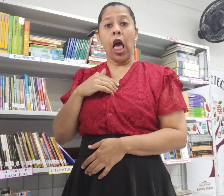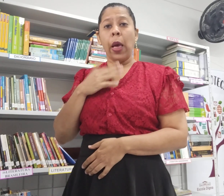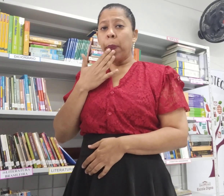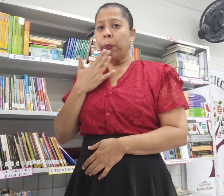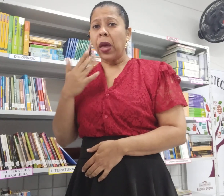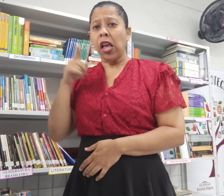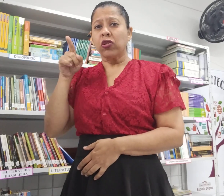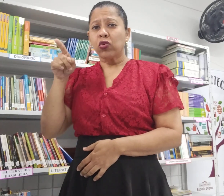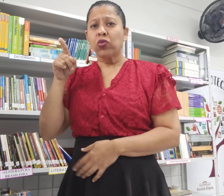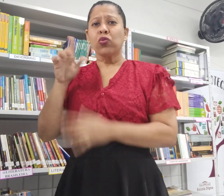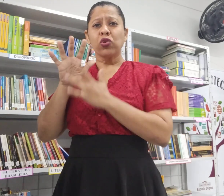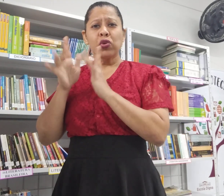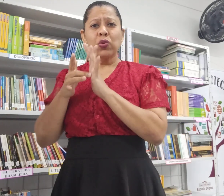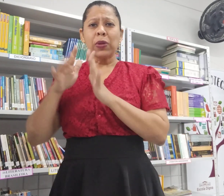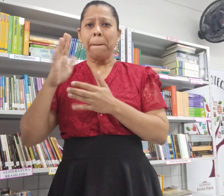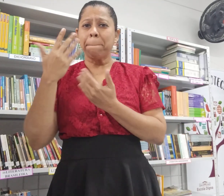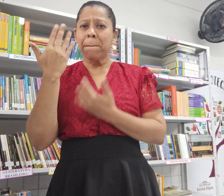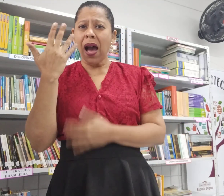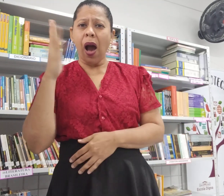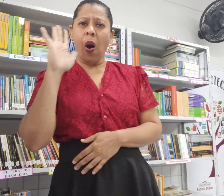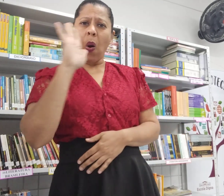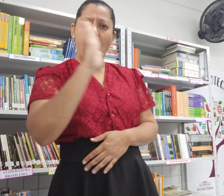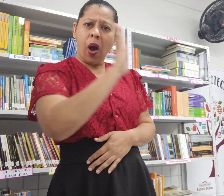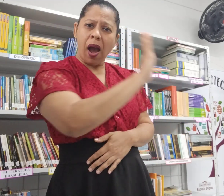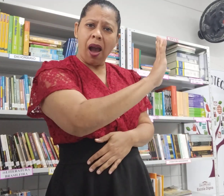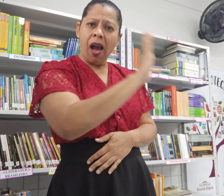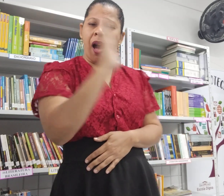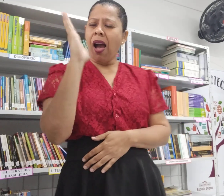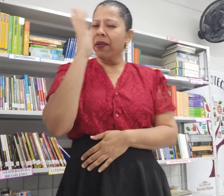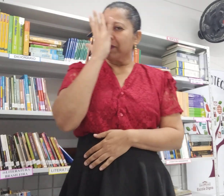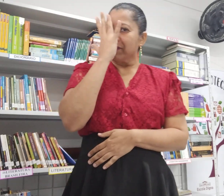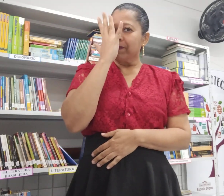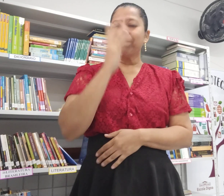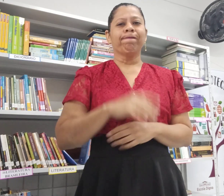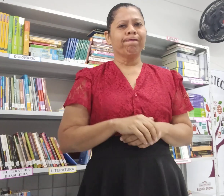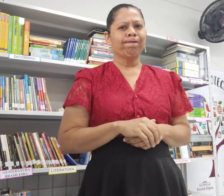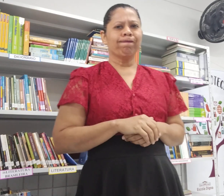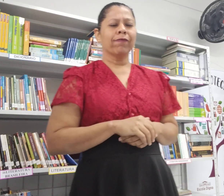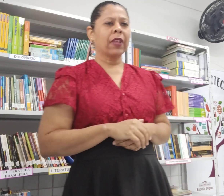E tirando-o à parte de entre a multidão, meteu-lhe os dedos nos